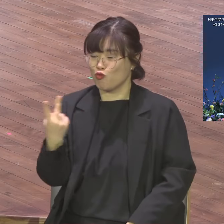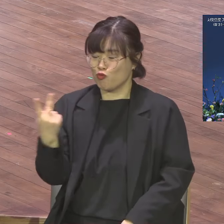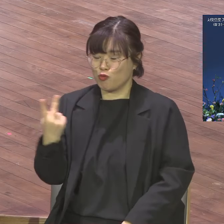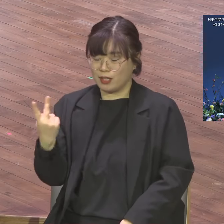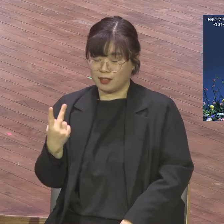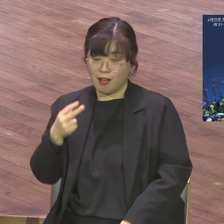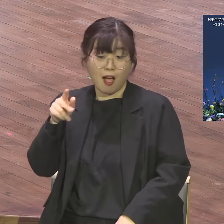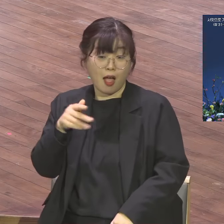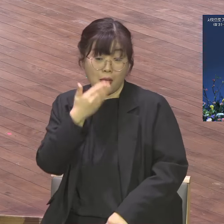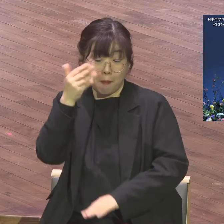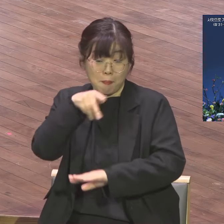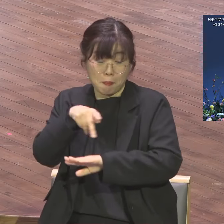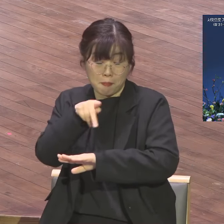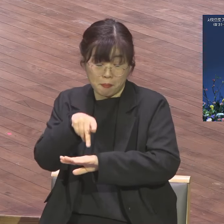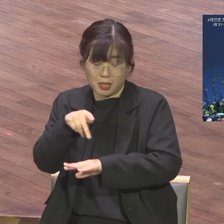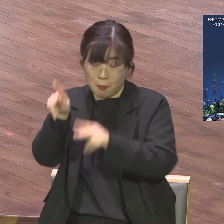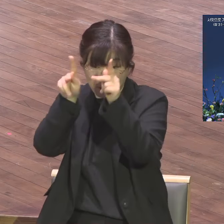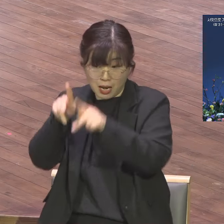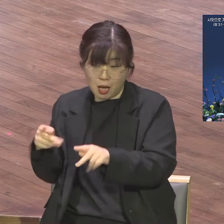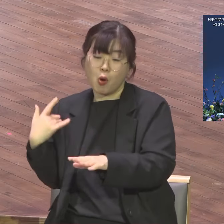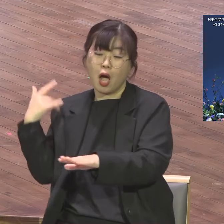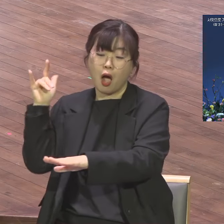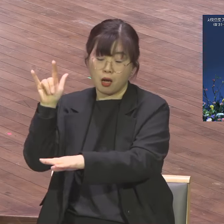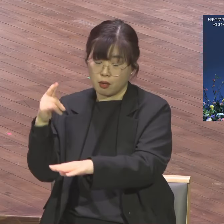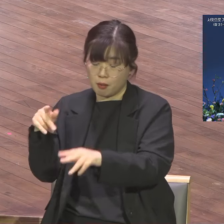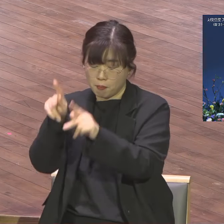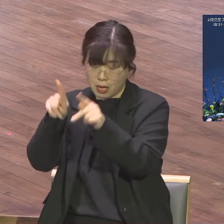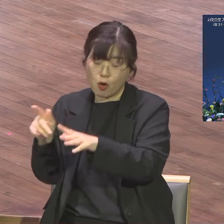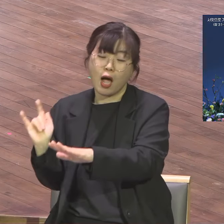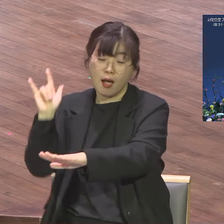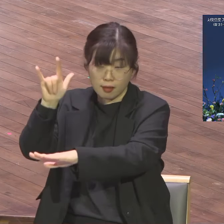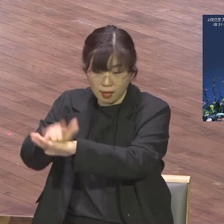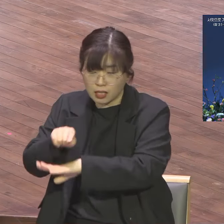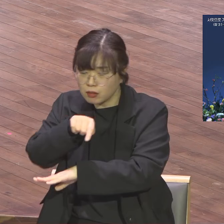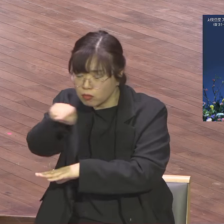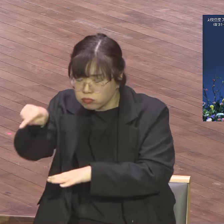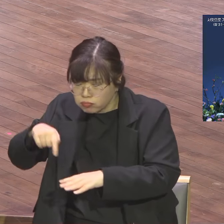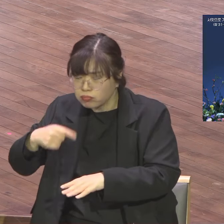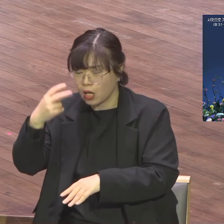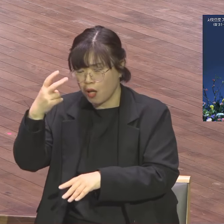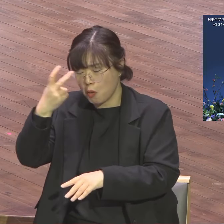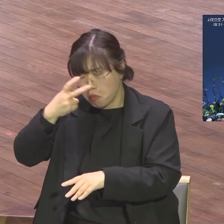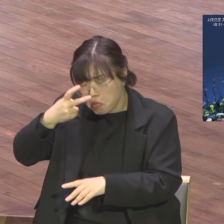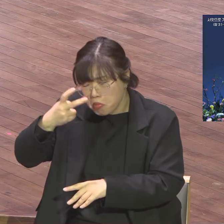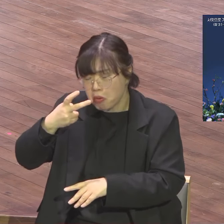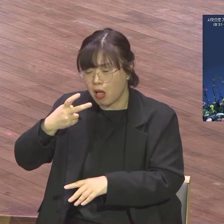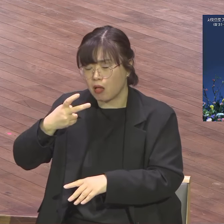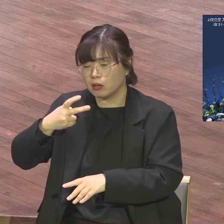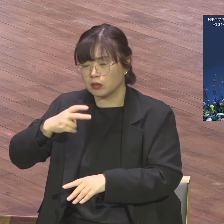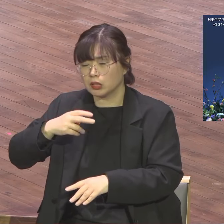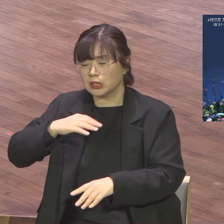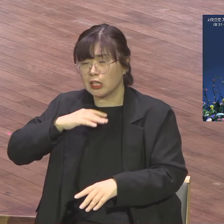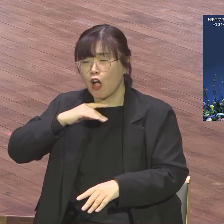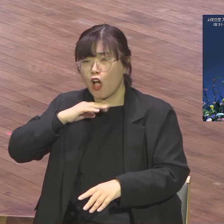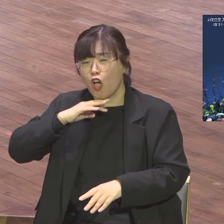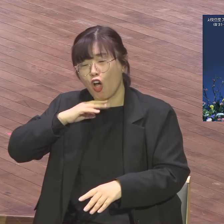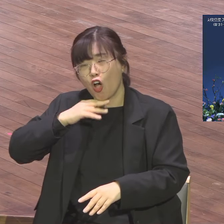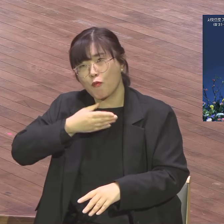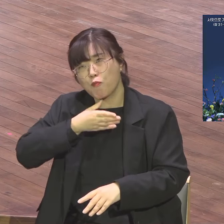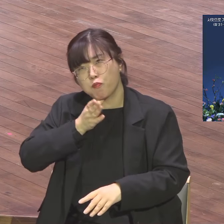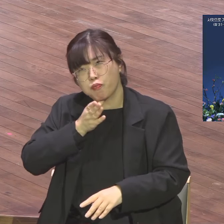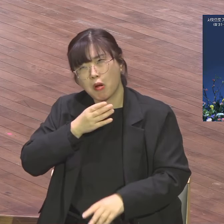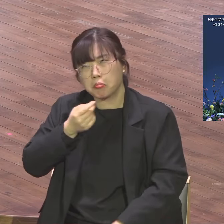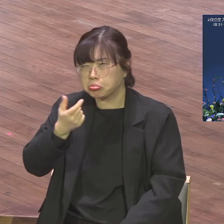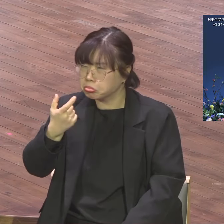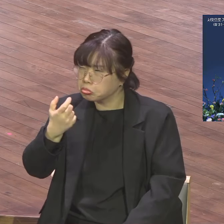운전하면서 이 알테스 하잖아요. 거기 있는 데 사람들 다 태워가지고 우리 센터에서